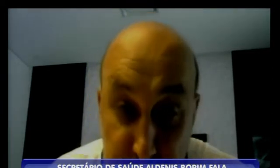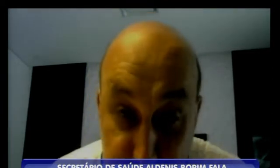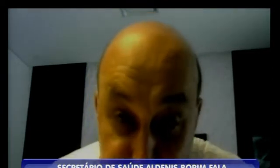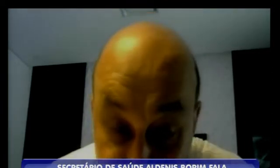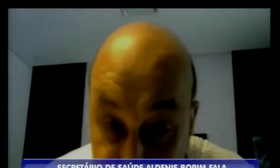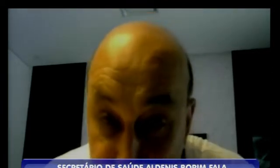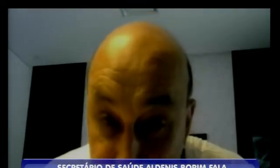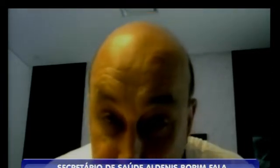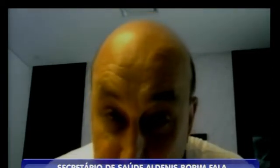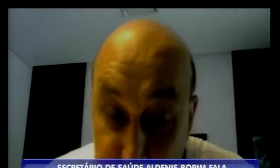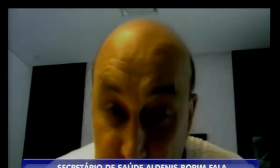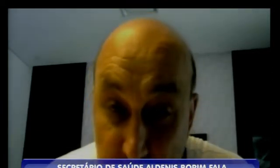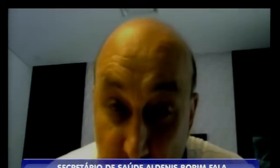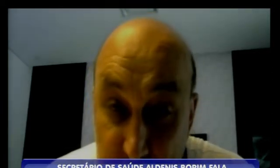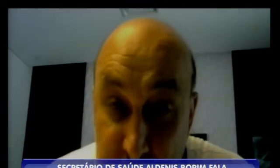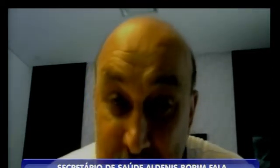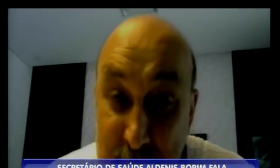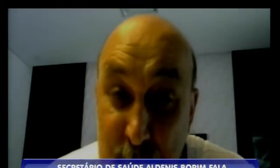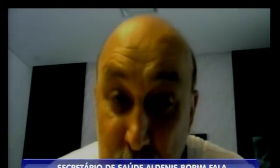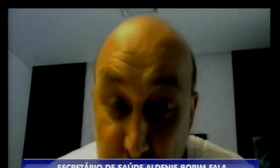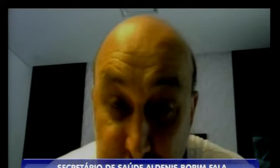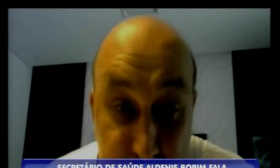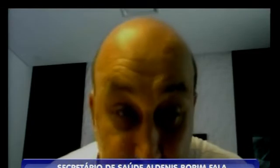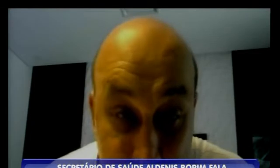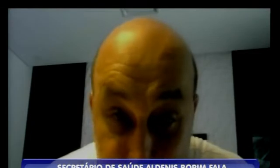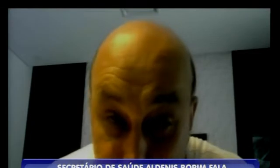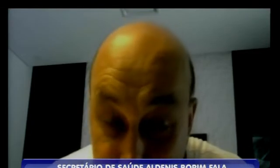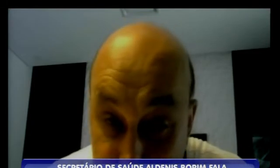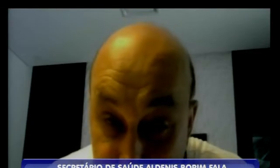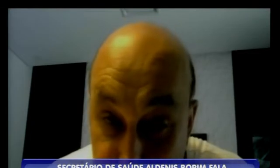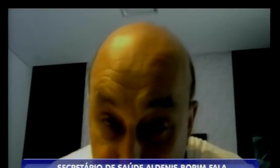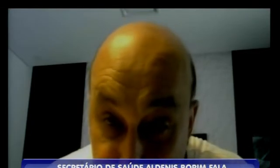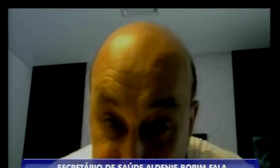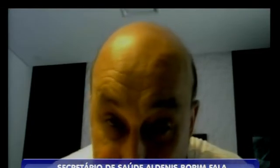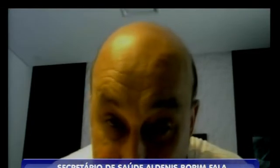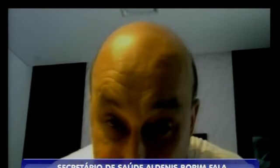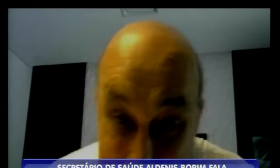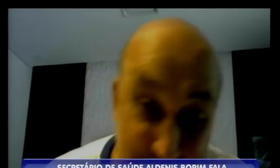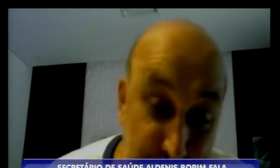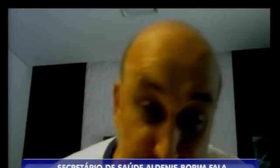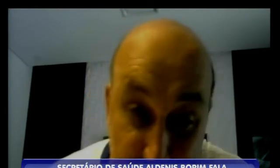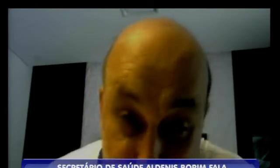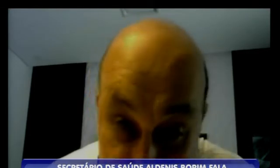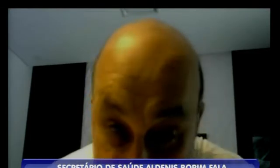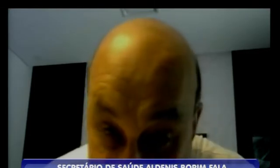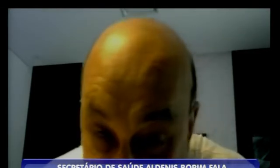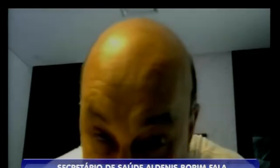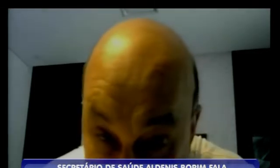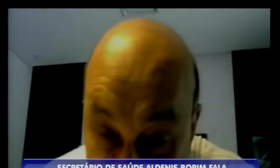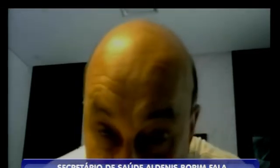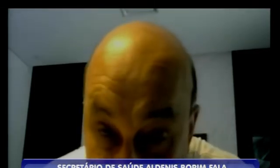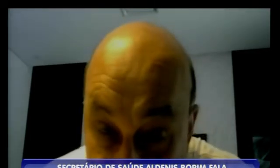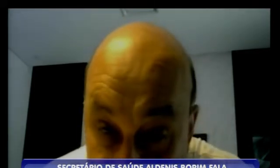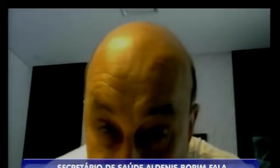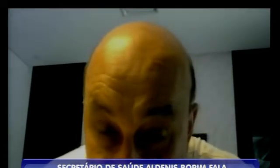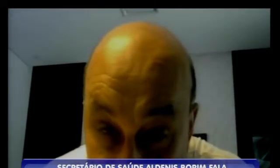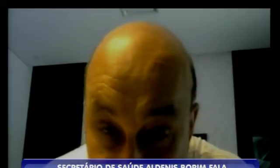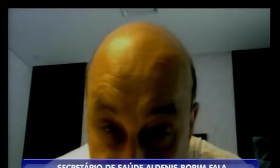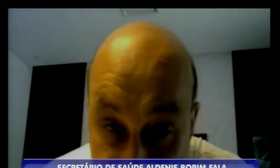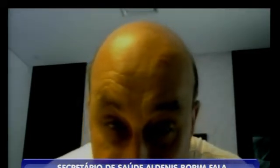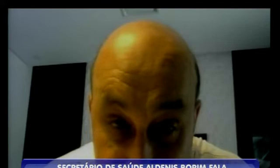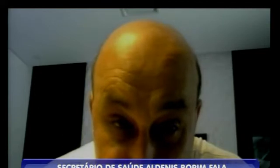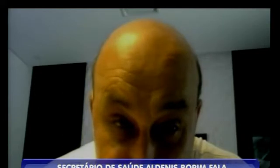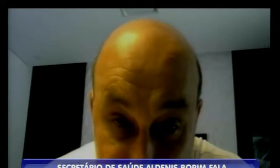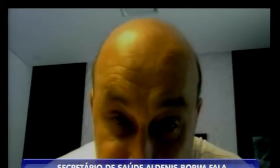aonde eu repudio, né, porque eu acompanhei muito de perto todo o trabalho de toda a sua equipe,